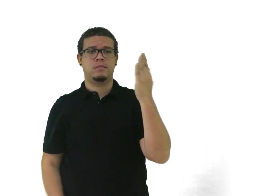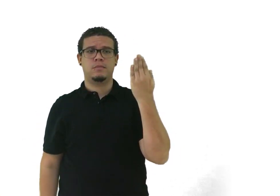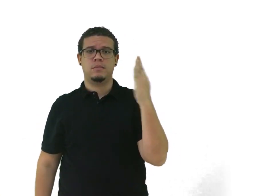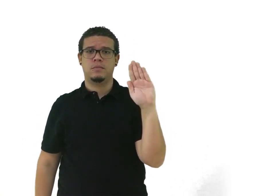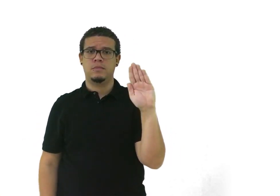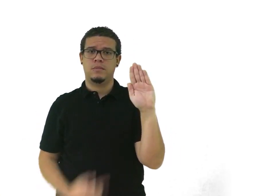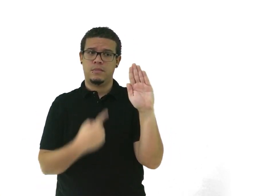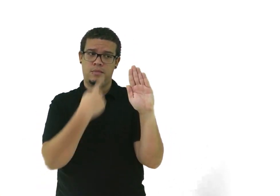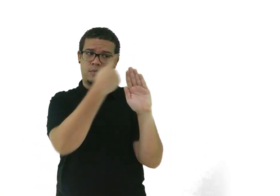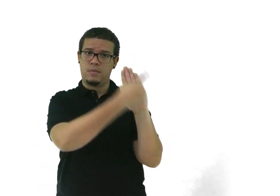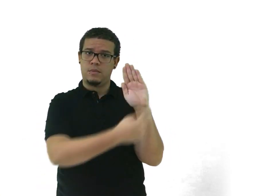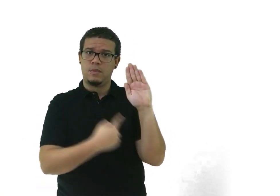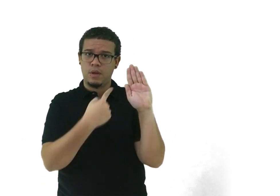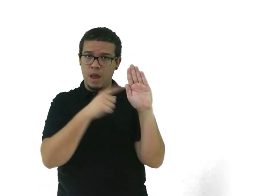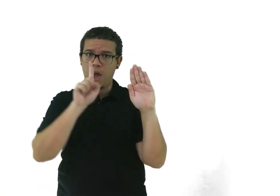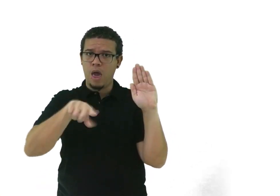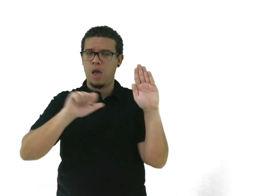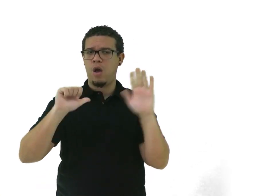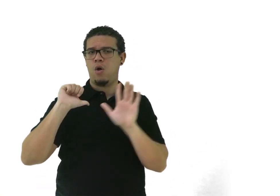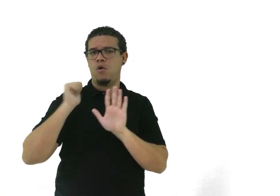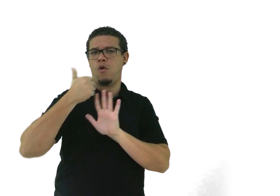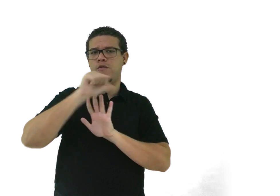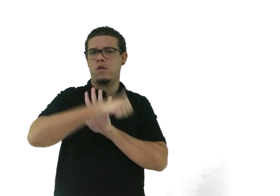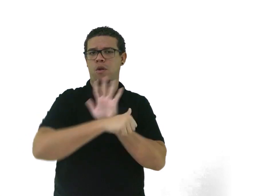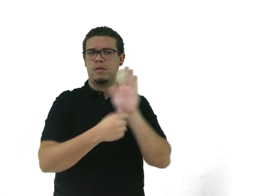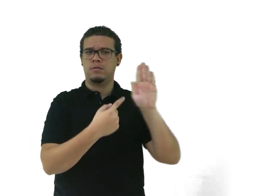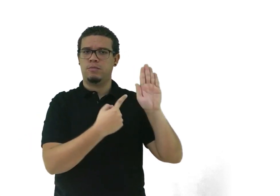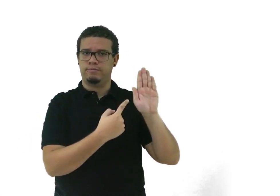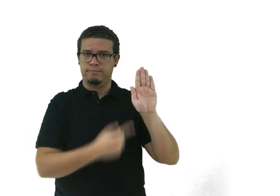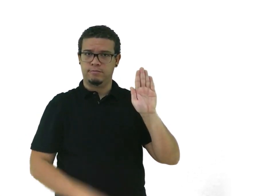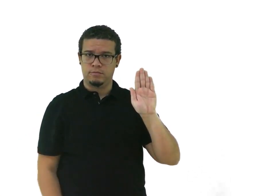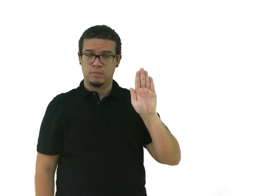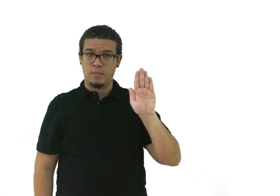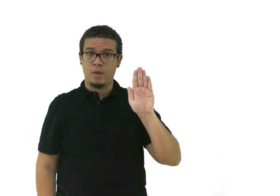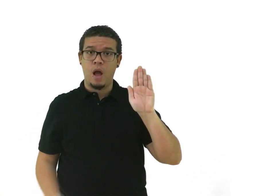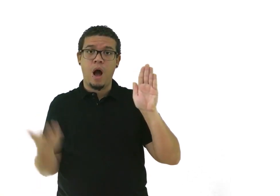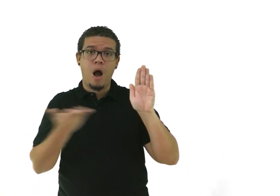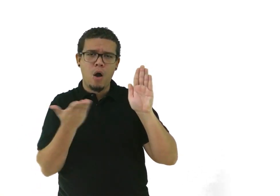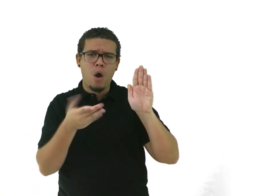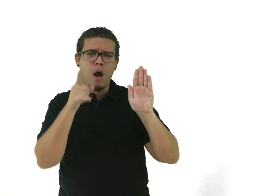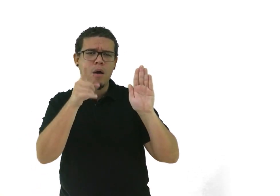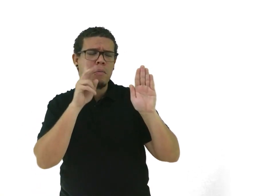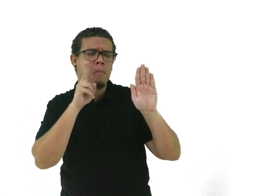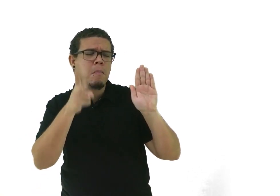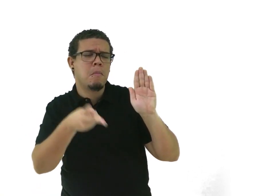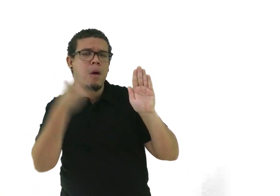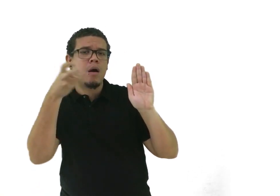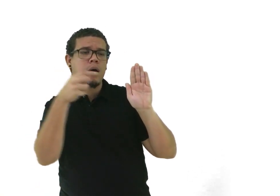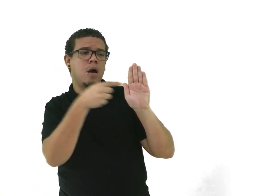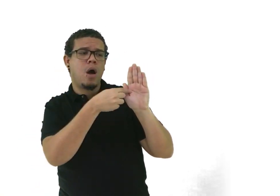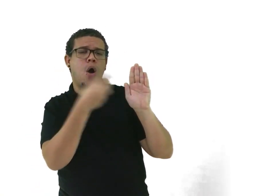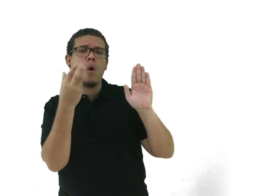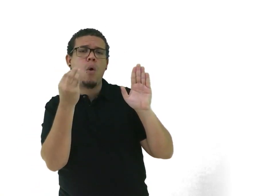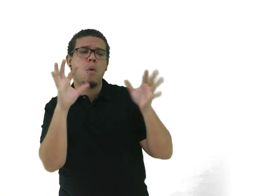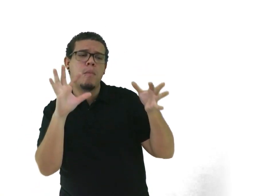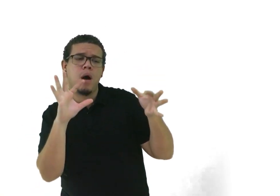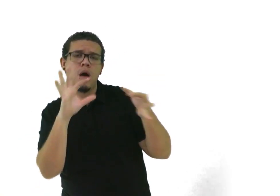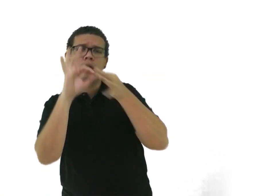A configuração de mão é esta. Essa é a configuração de mão. Agora